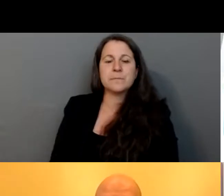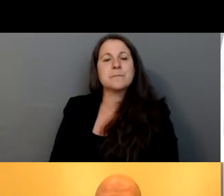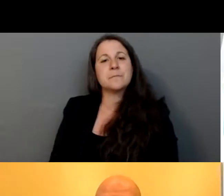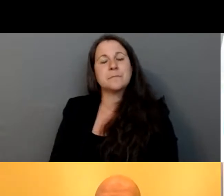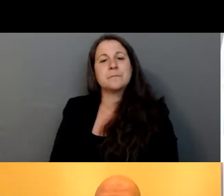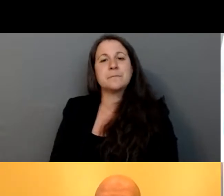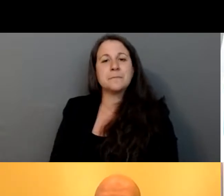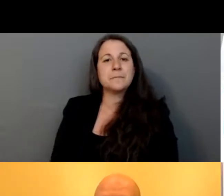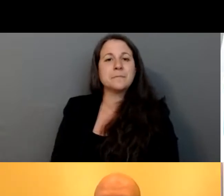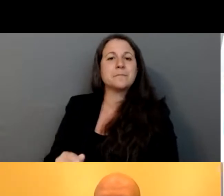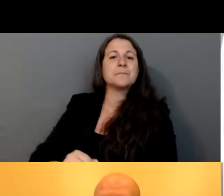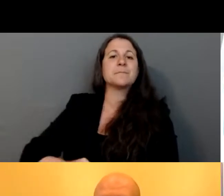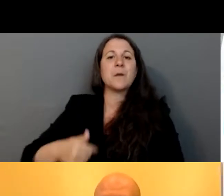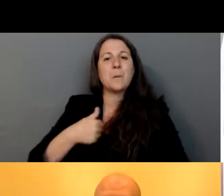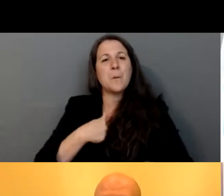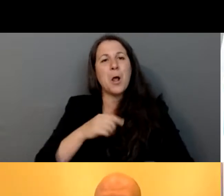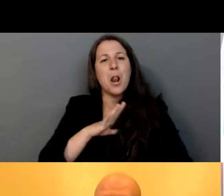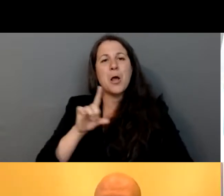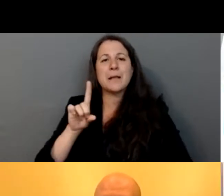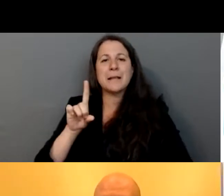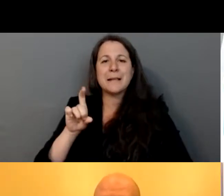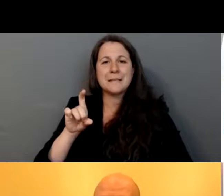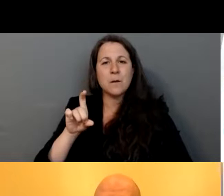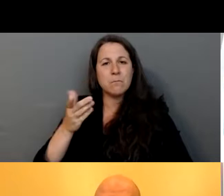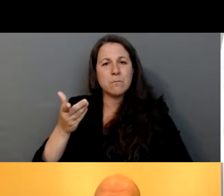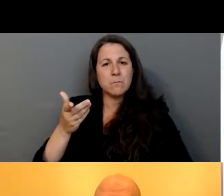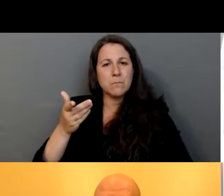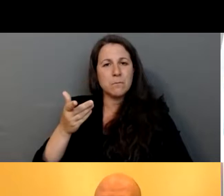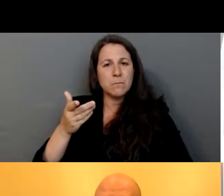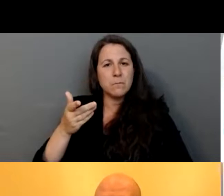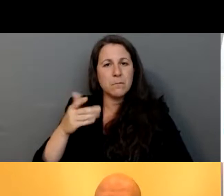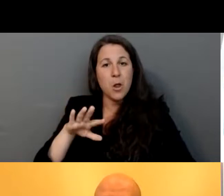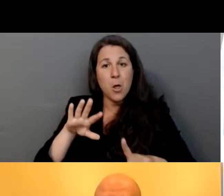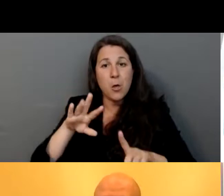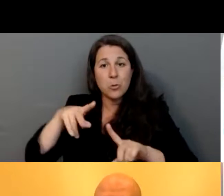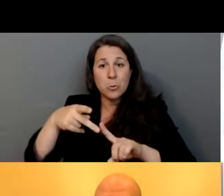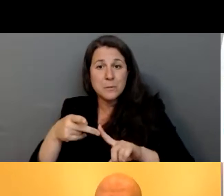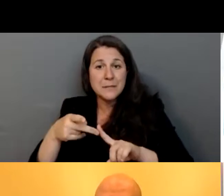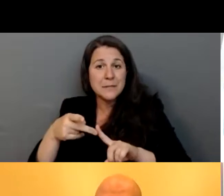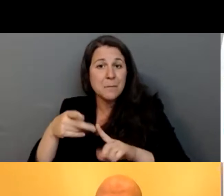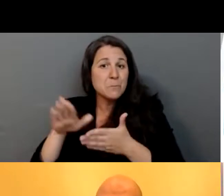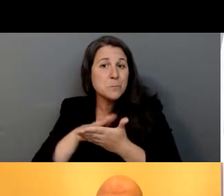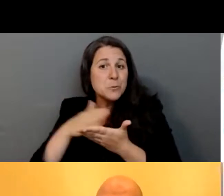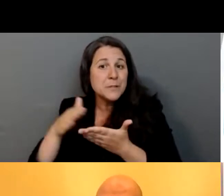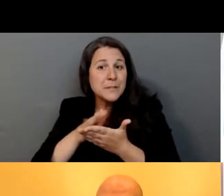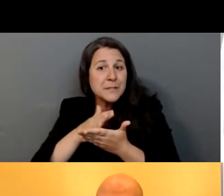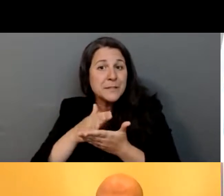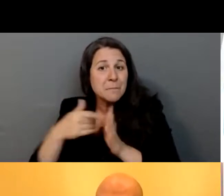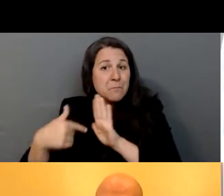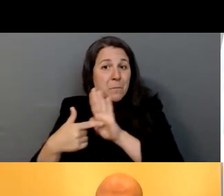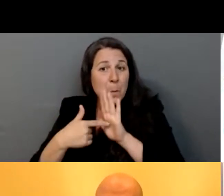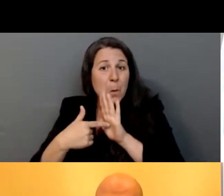riches. J'aurais une question, à savoir, est-ce qu'on entend la deuxième prestation? Je sais que le temps file, on avait